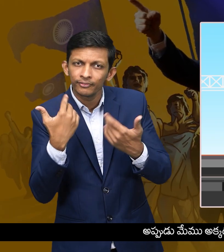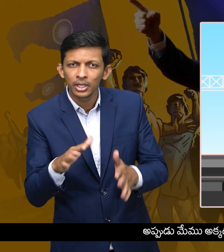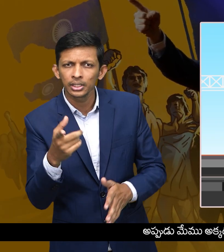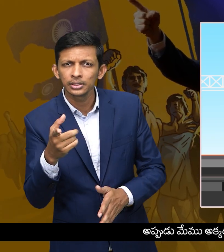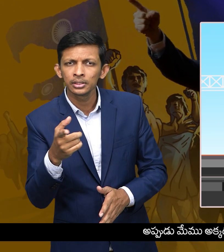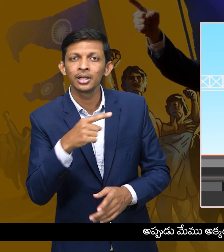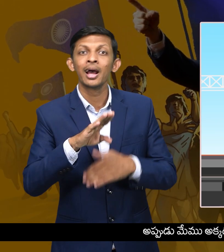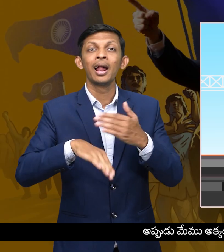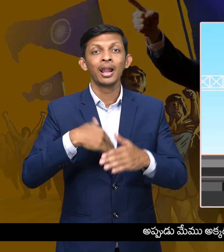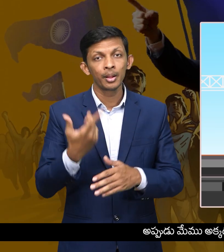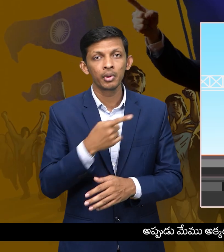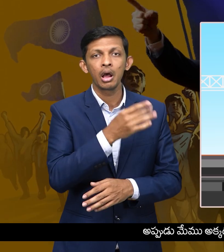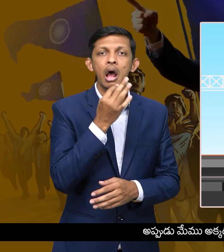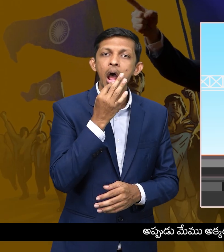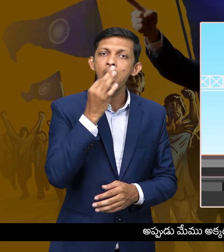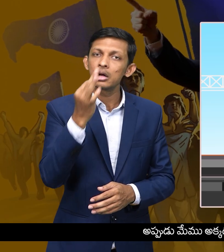అప్పుడు మేము అక్కడ ఎందుకు కూర్చున్నాం అని అడిగాడు.